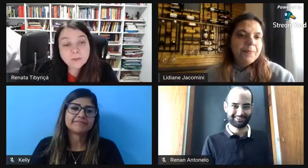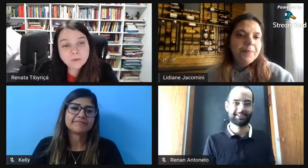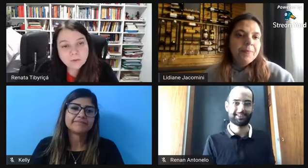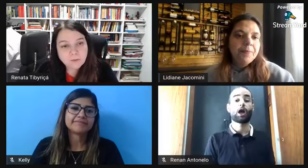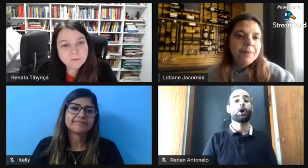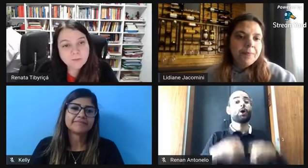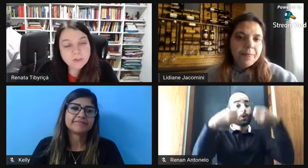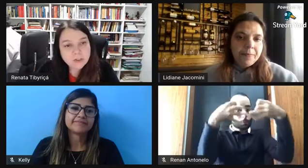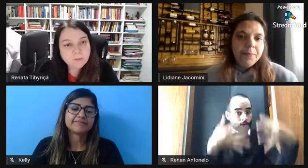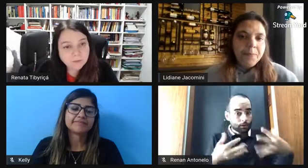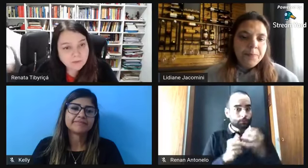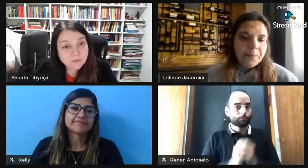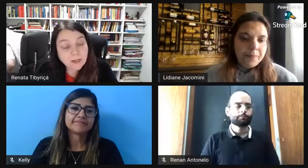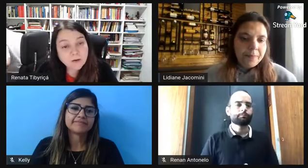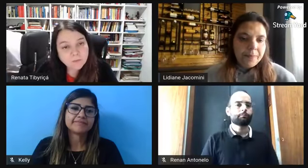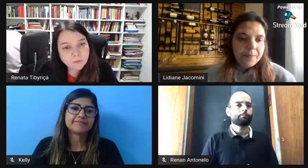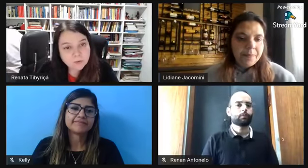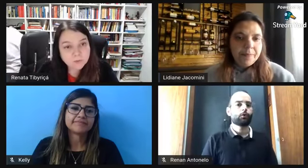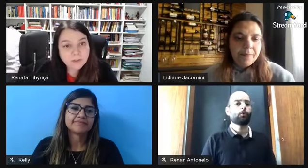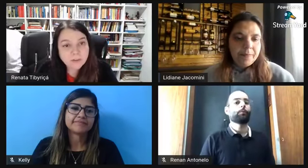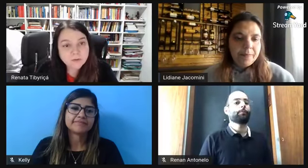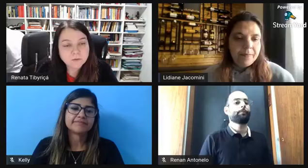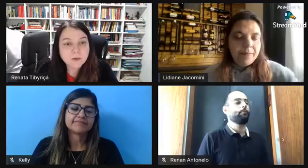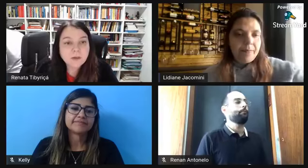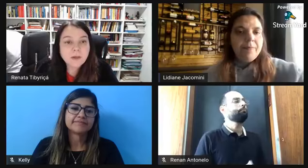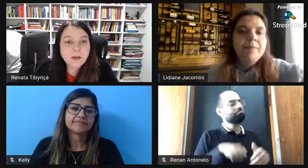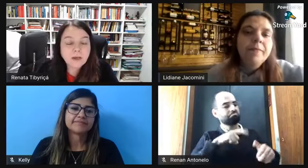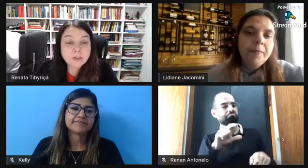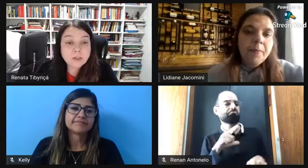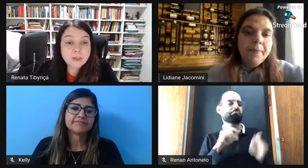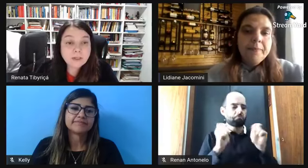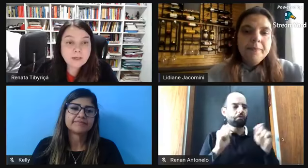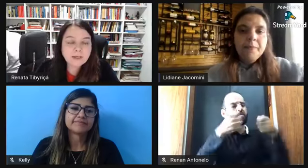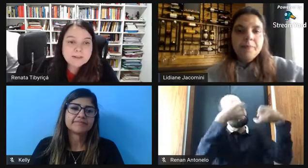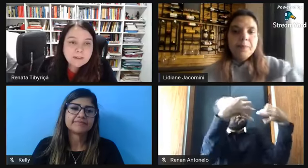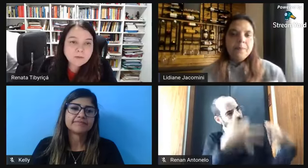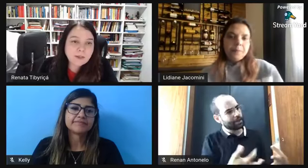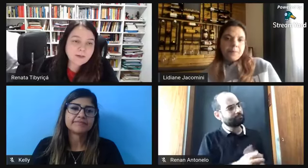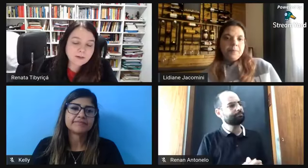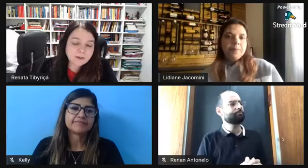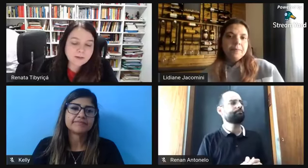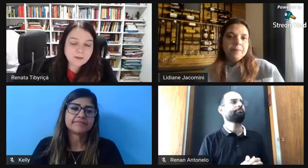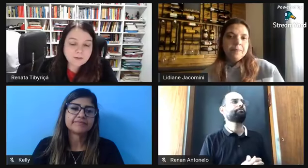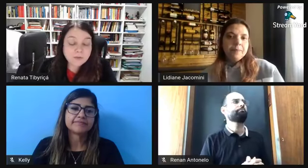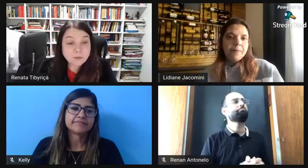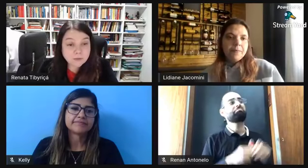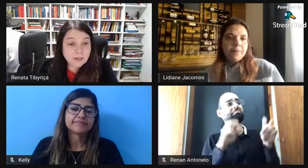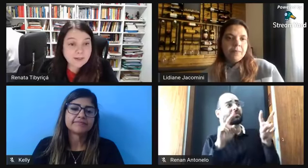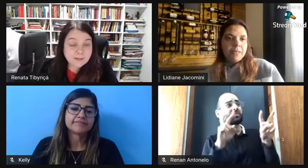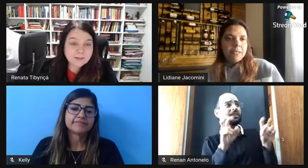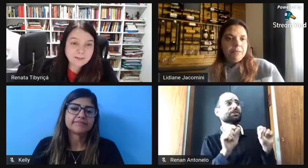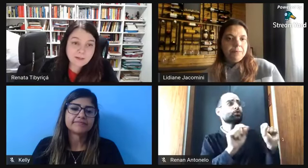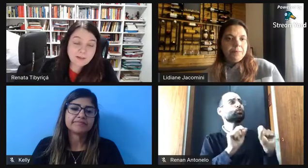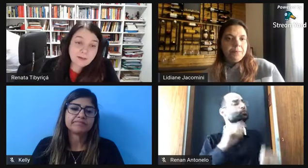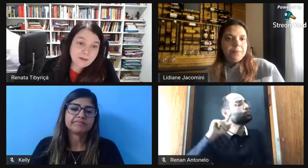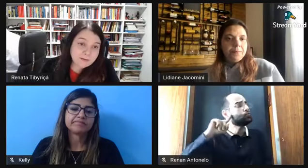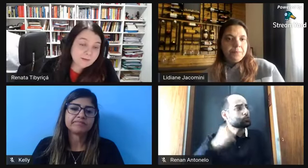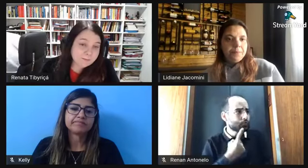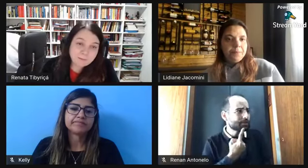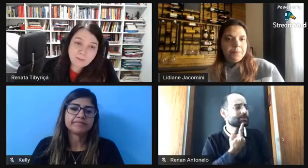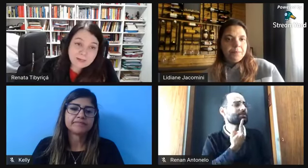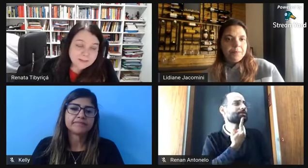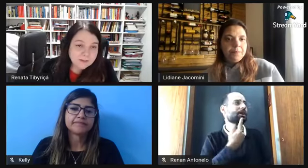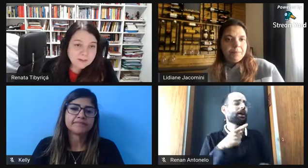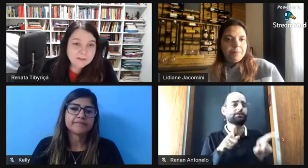Então, voltando só para a gente poder falar um pouco sobre isso, a questão da surdez, e